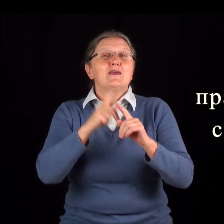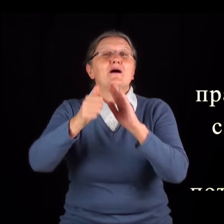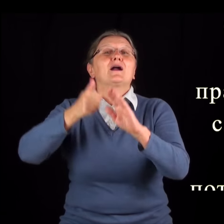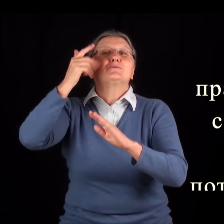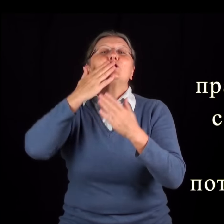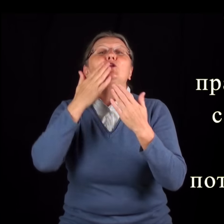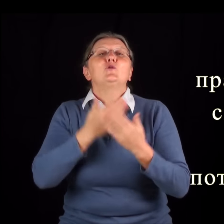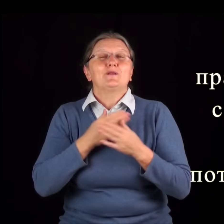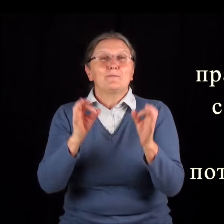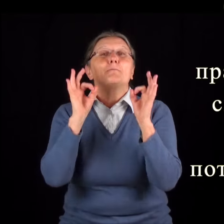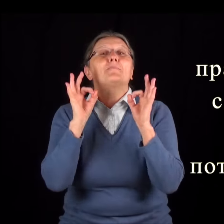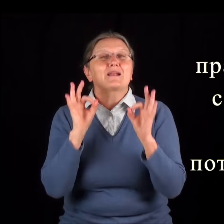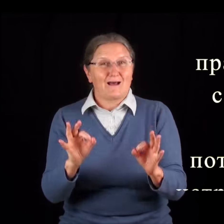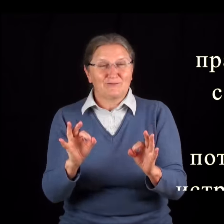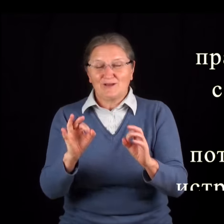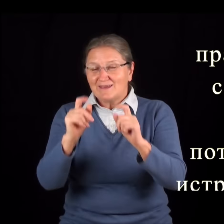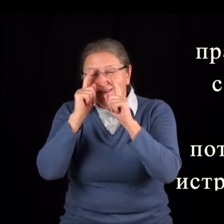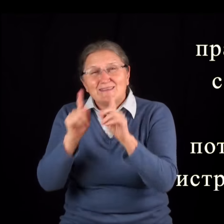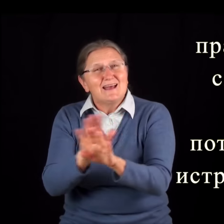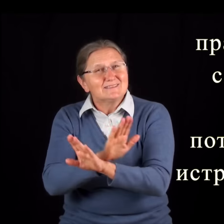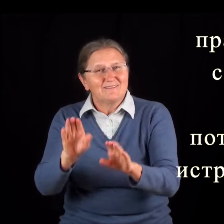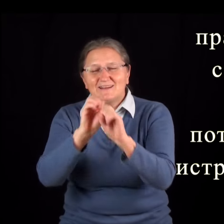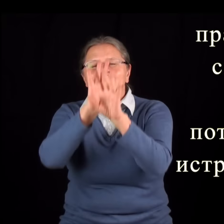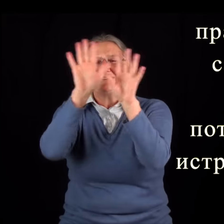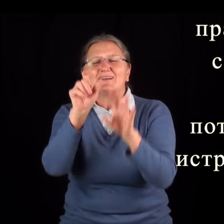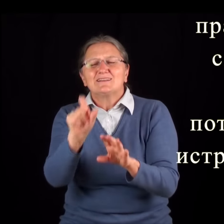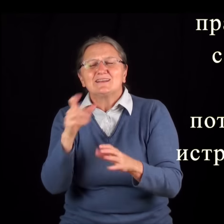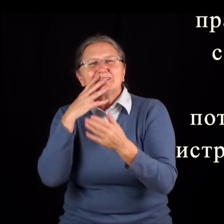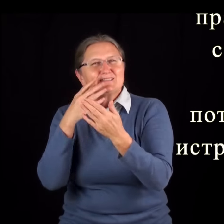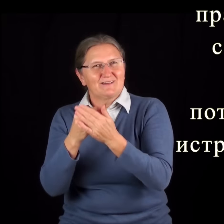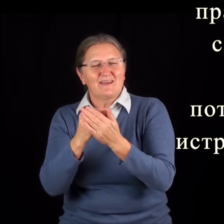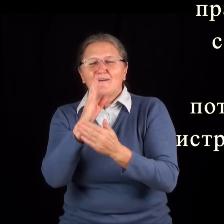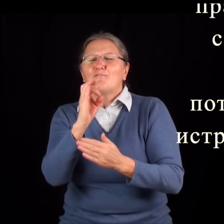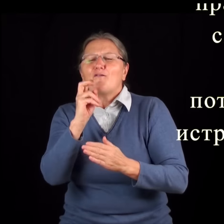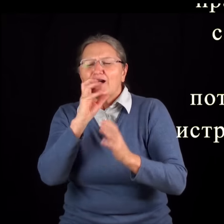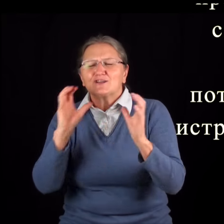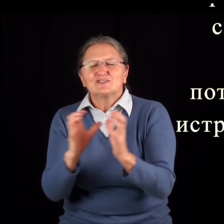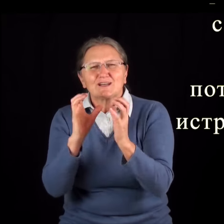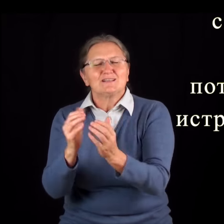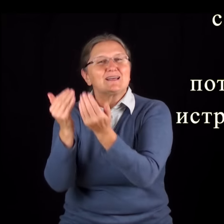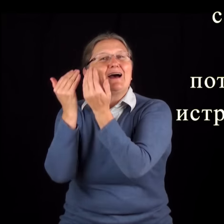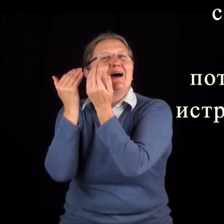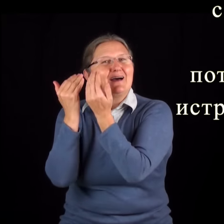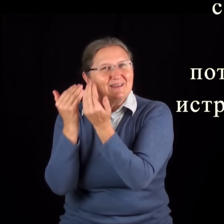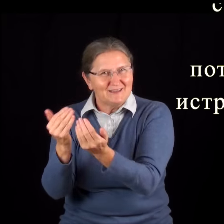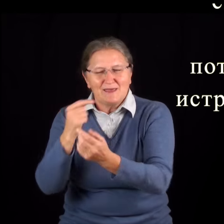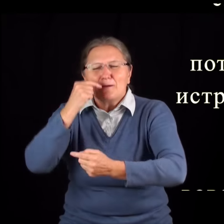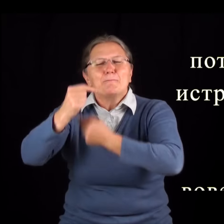Ибо Господь любит правду и не оставляет святых своих. Вовек сохранятся они, и